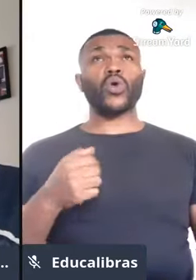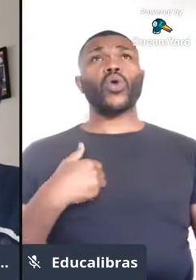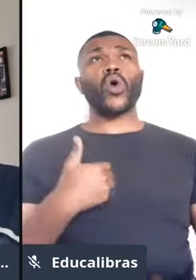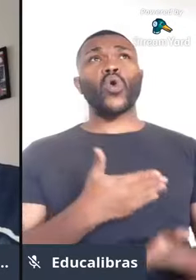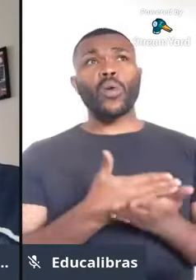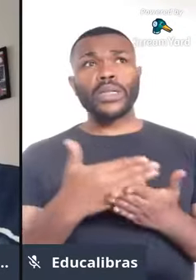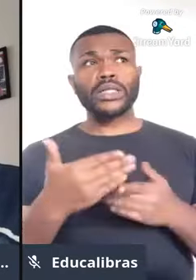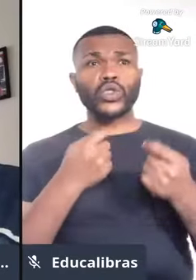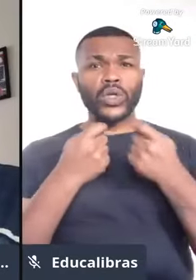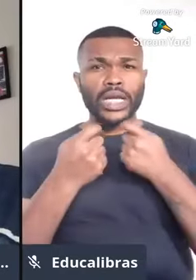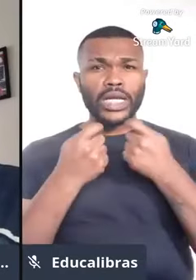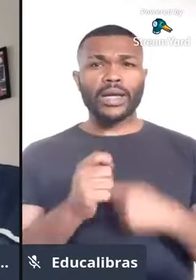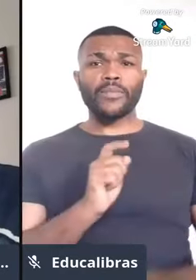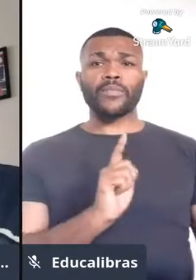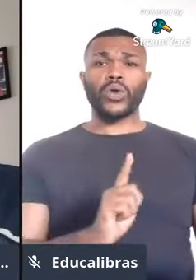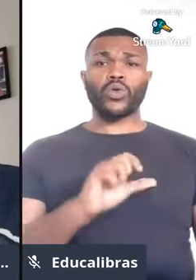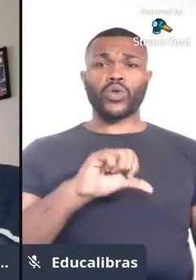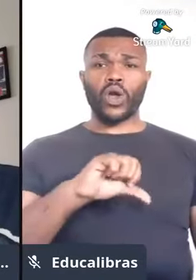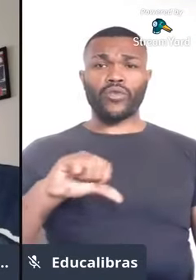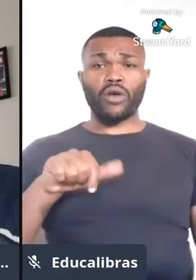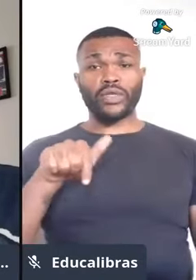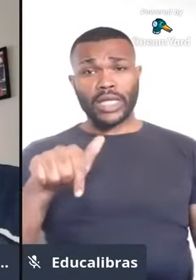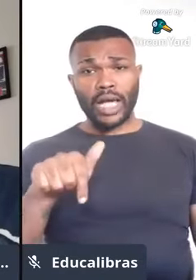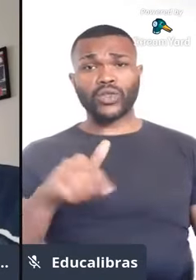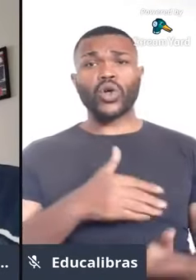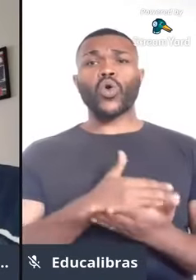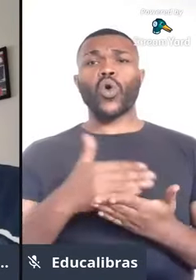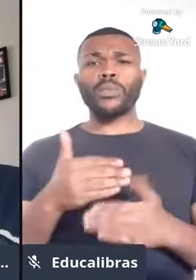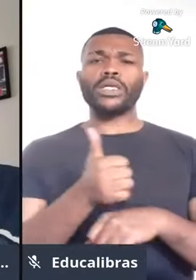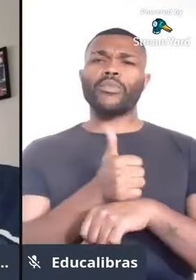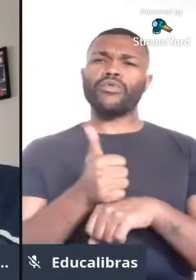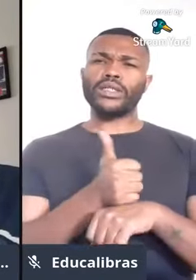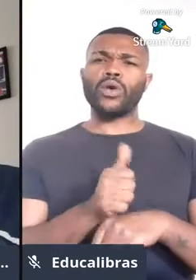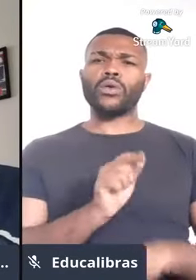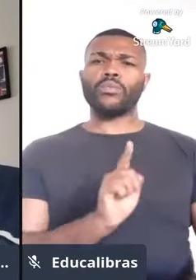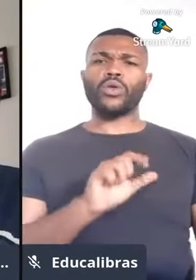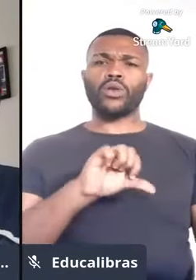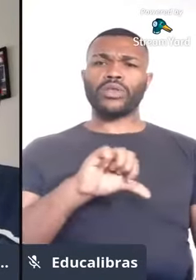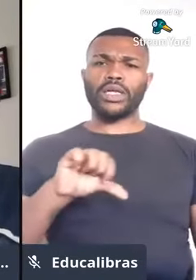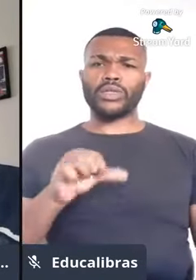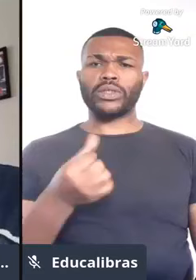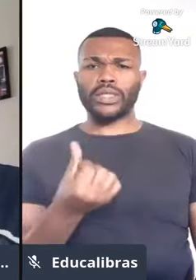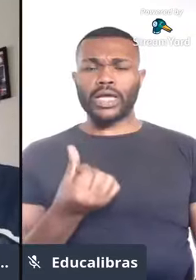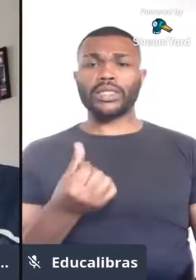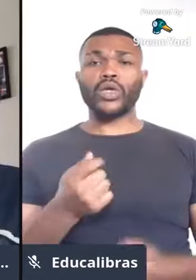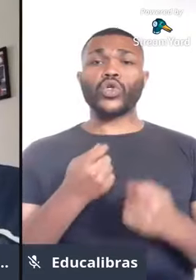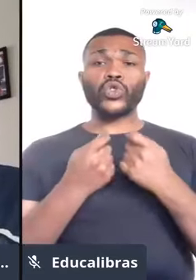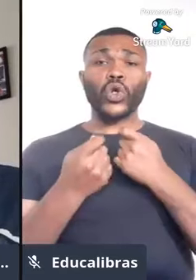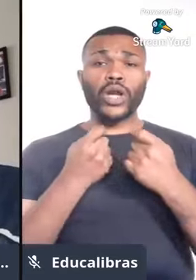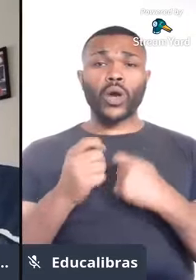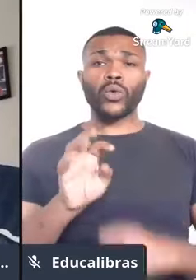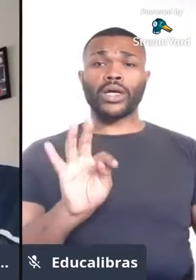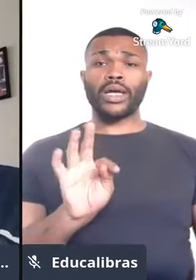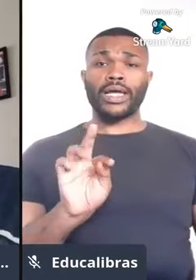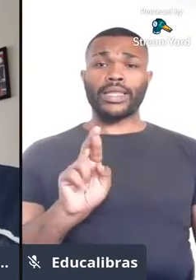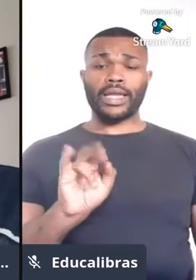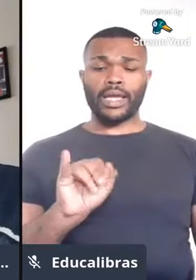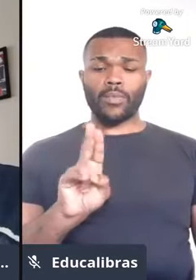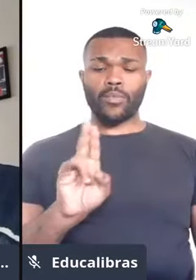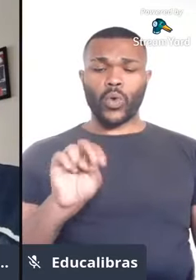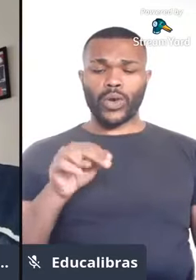1997, mas eu comecei na profissão em 1996, no jornal A Tribuna, aqui em Santos, onde eu moro atualmente, estou aqui